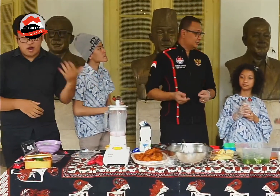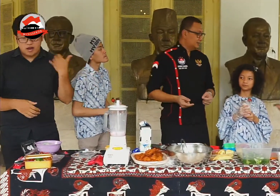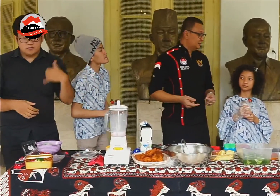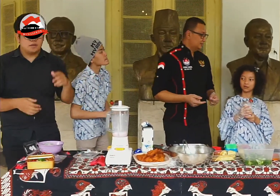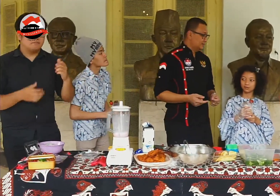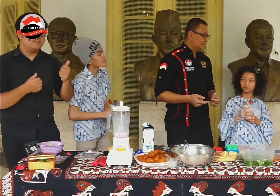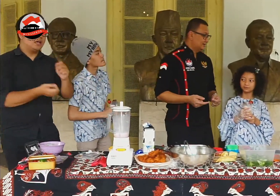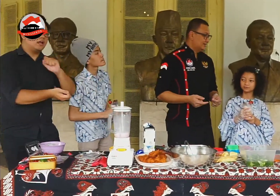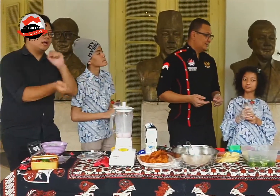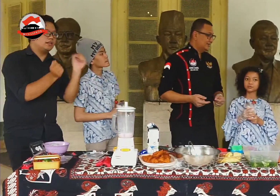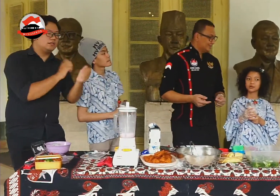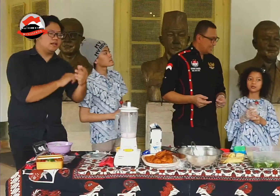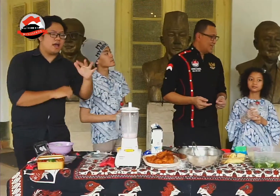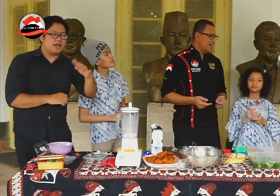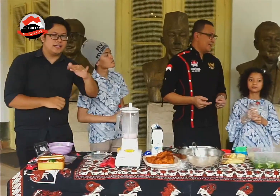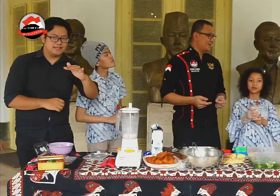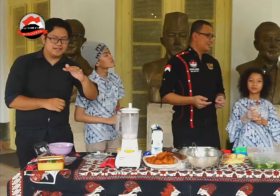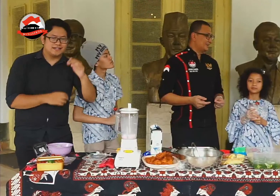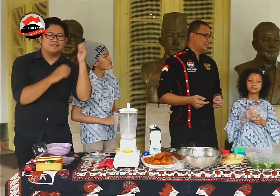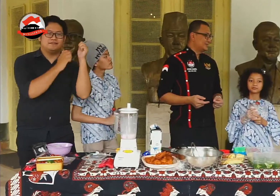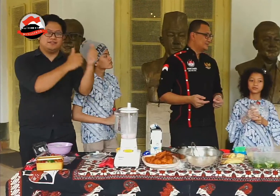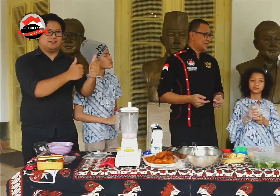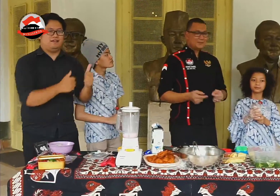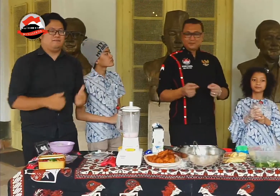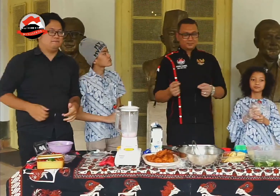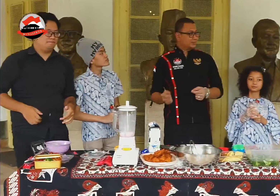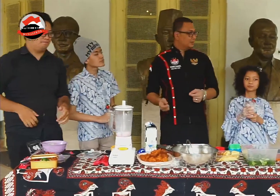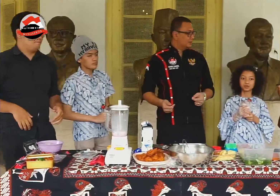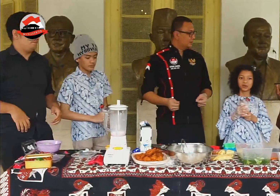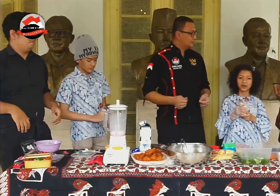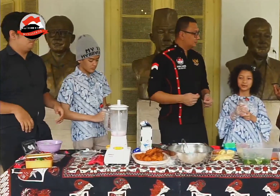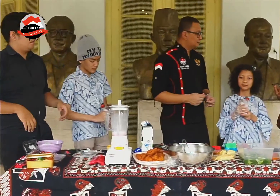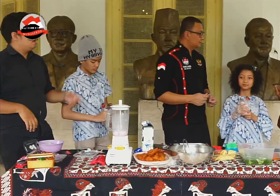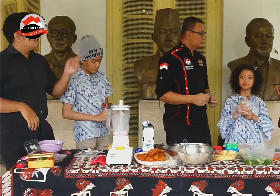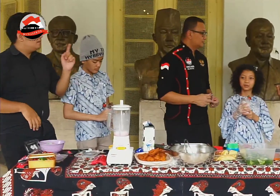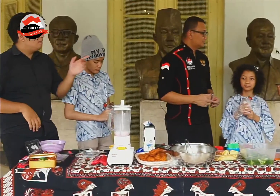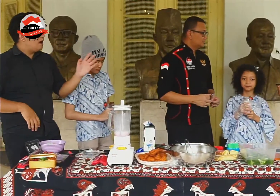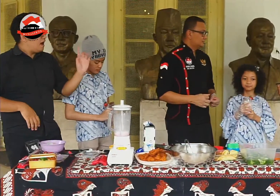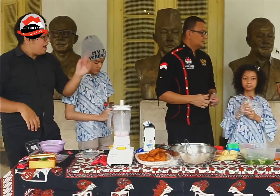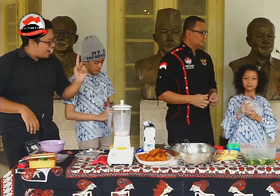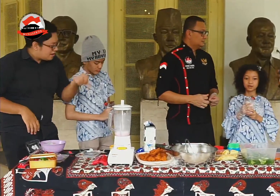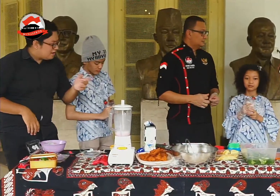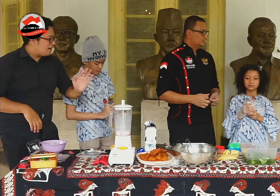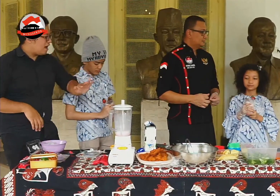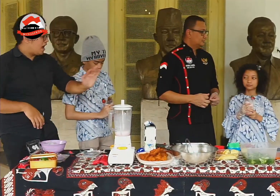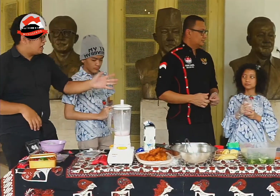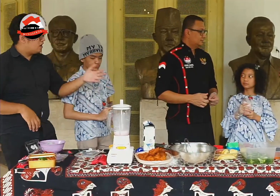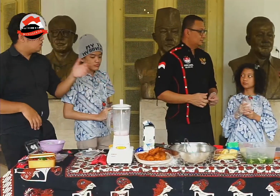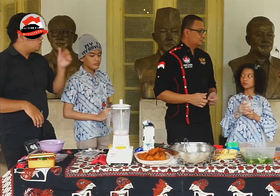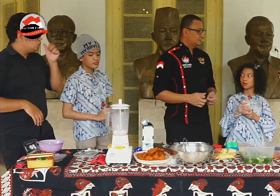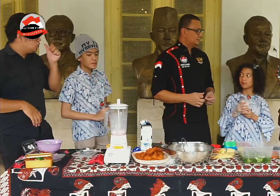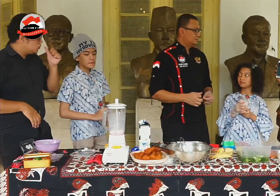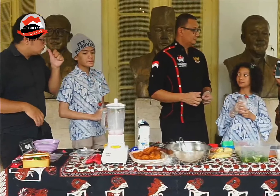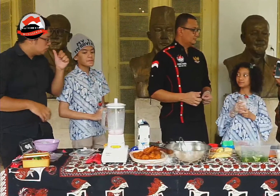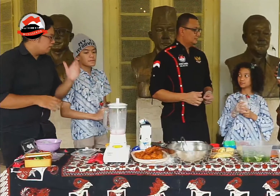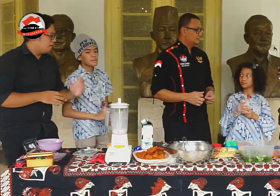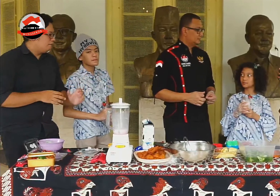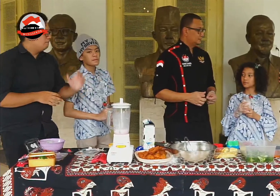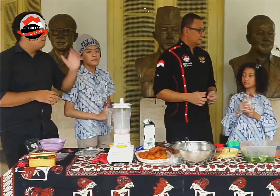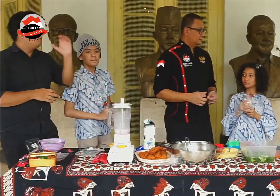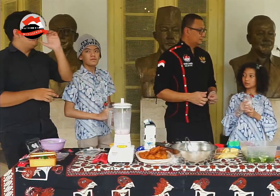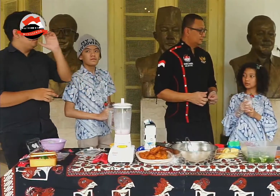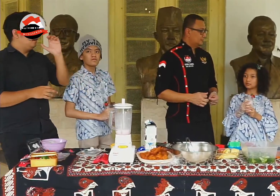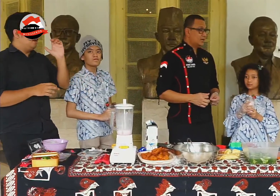air. Oh, air aja ya, Chef? Iya, ya, air. Karena jadi, kadang kan ada juga anak-anak yang pakai susu tuh dia, apa namanya,